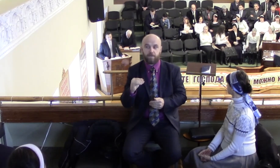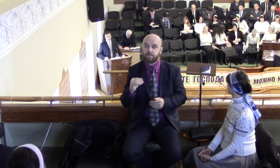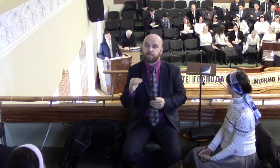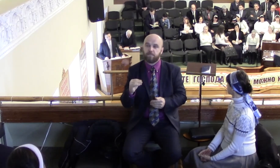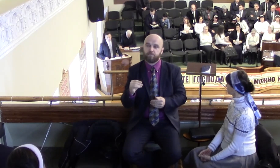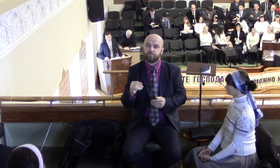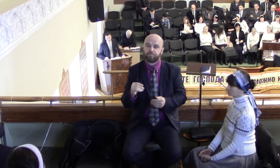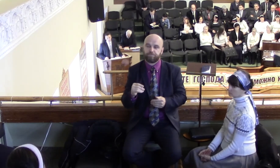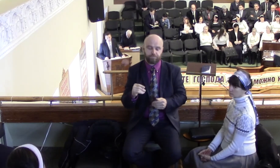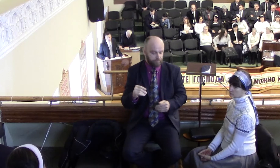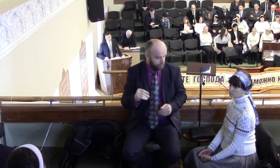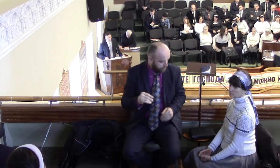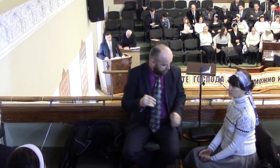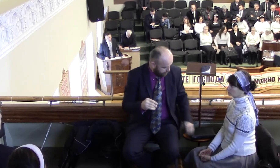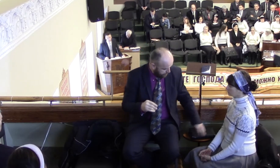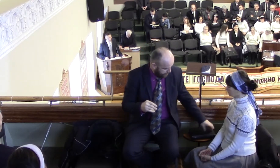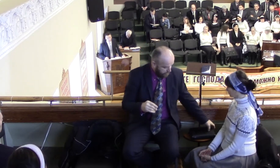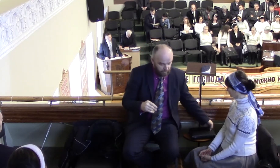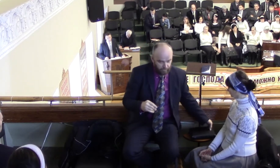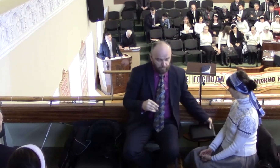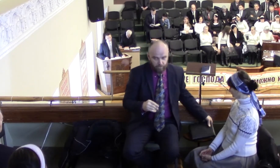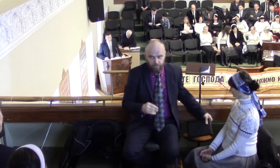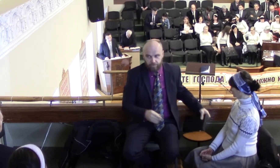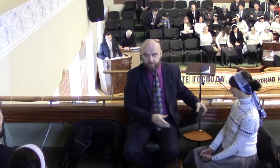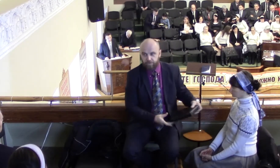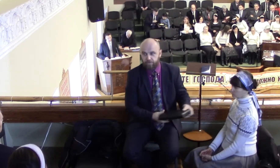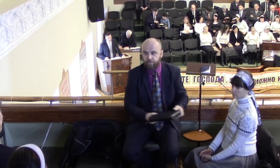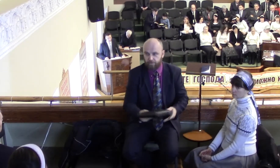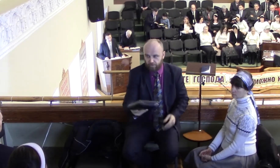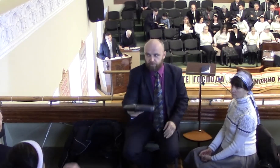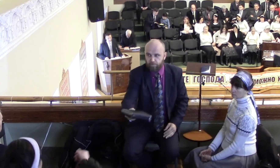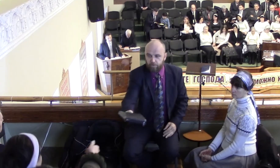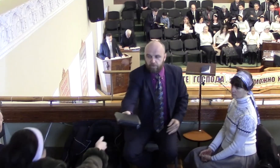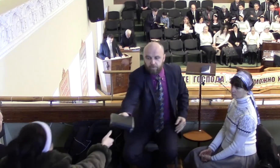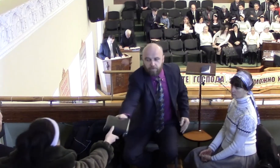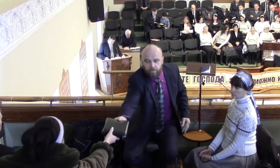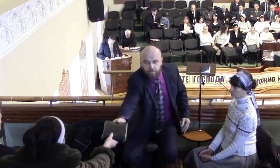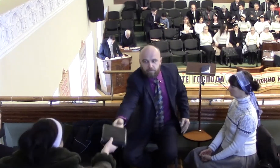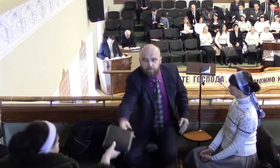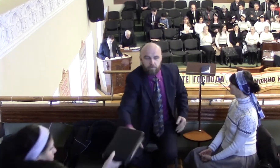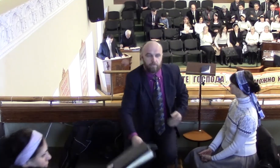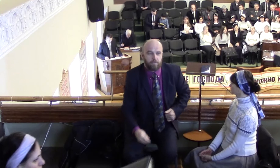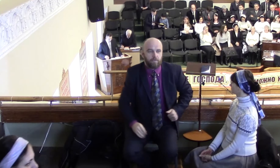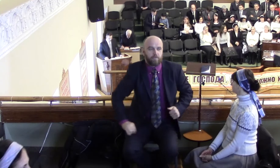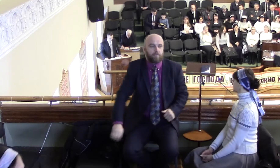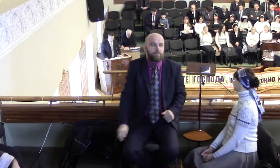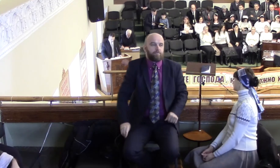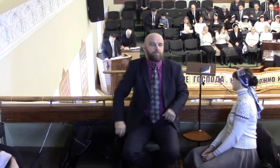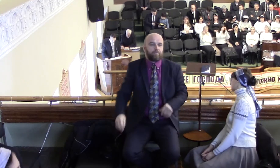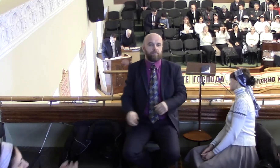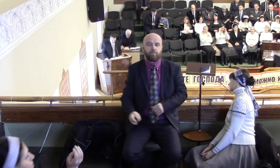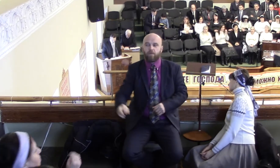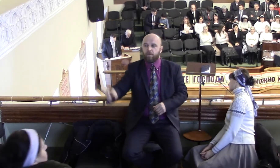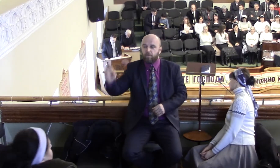6. Послание к Ефесянам, 2 глава, с 4 стиха по 6.